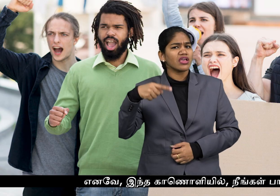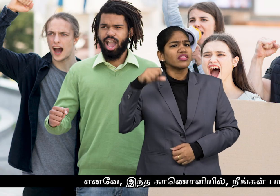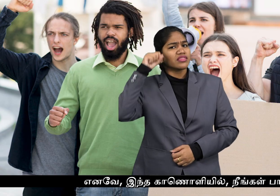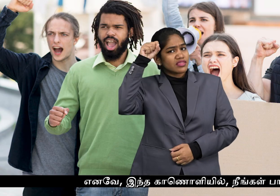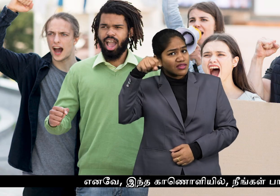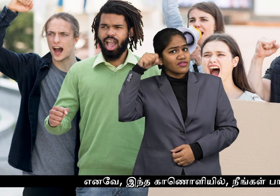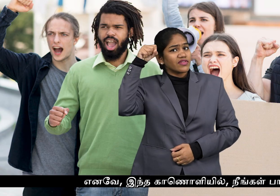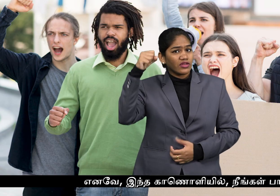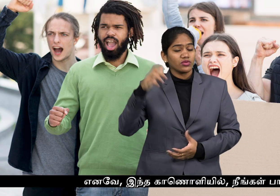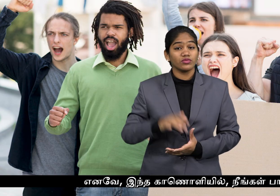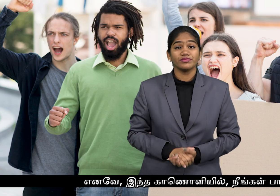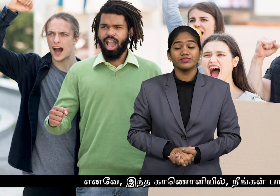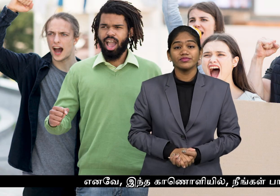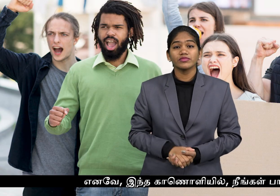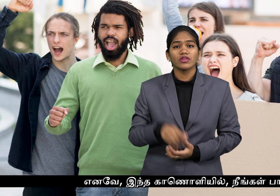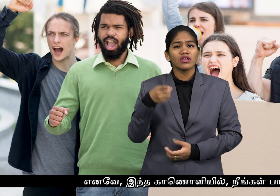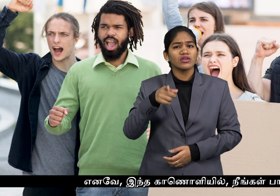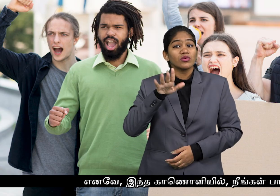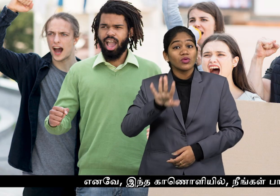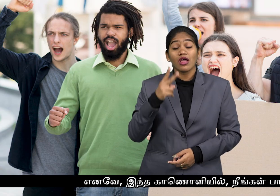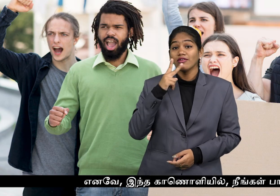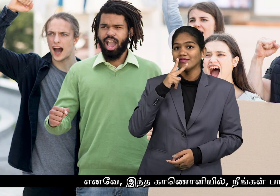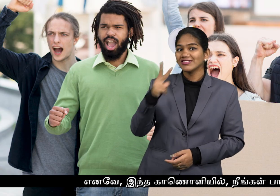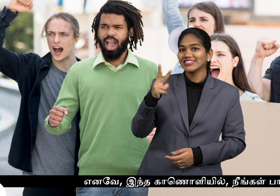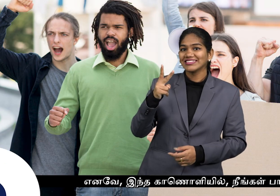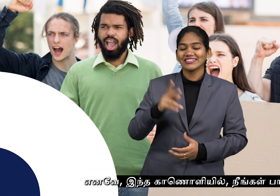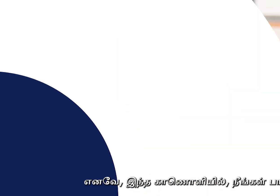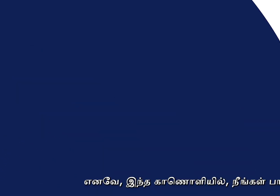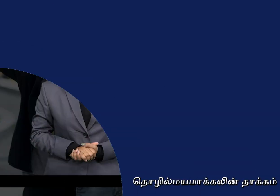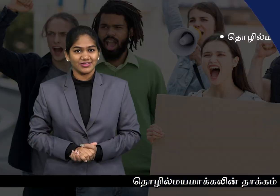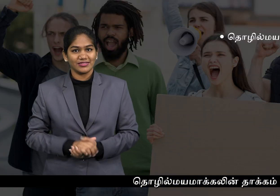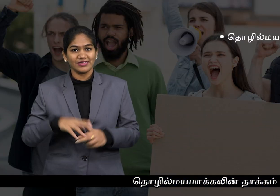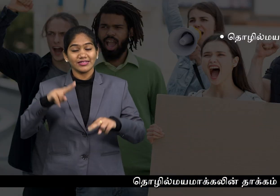எனவே இந்த காணொளியில் நீங்கள் பார்த்தீர்கள்,